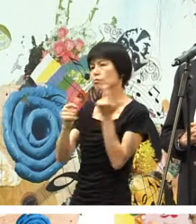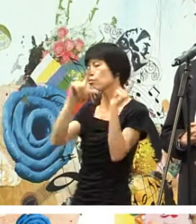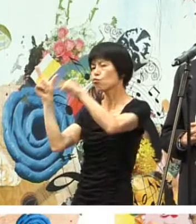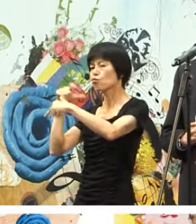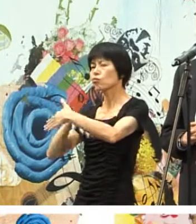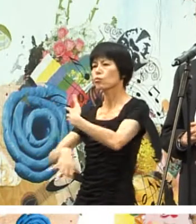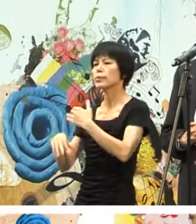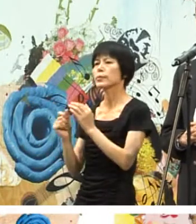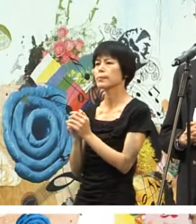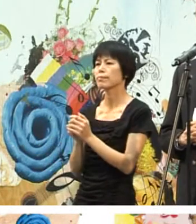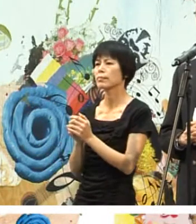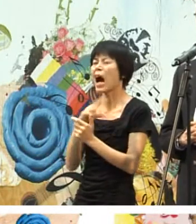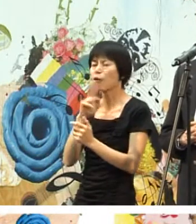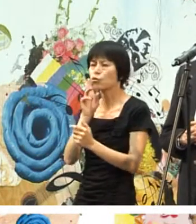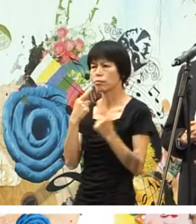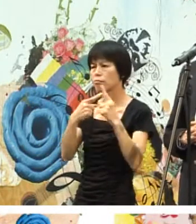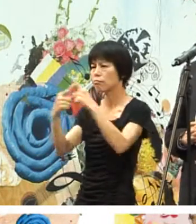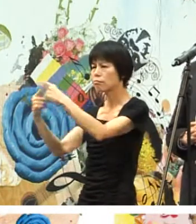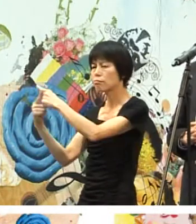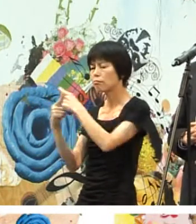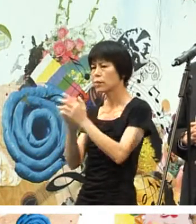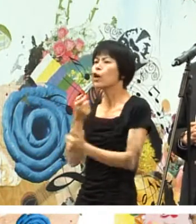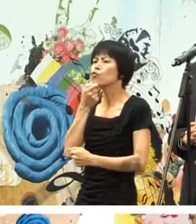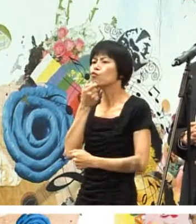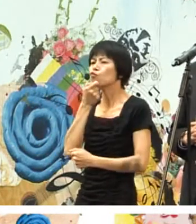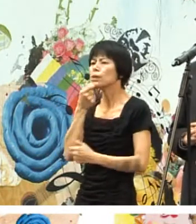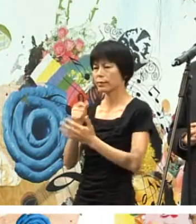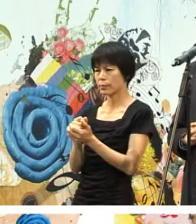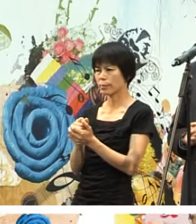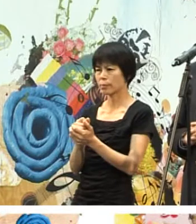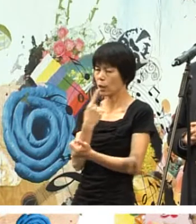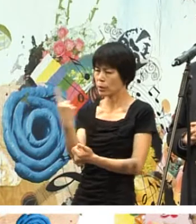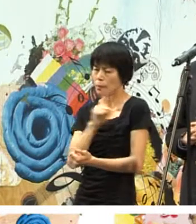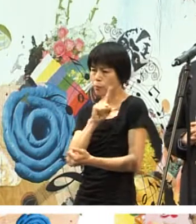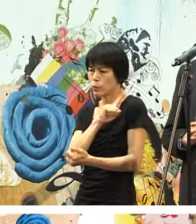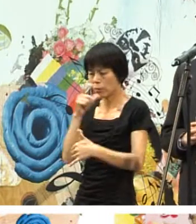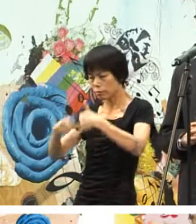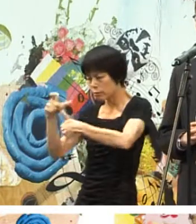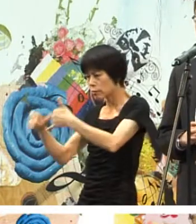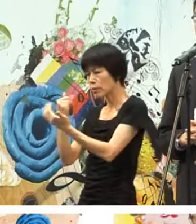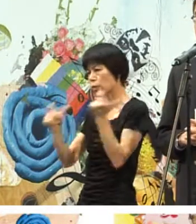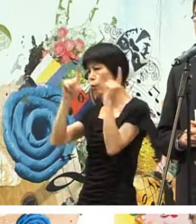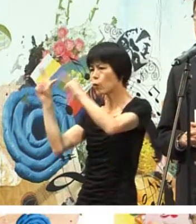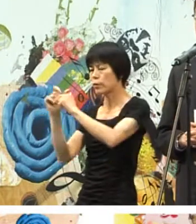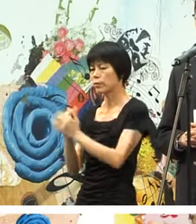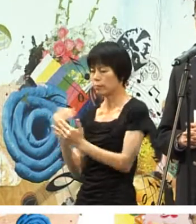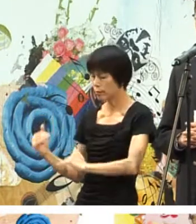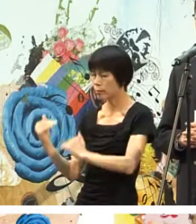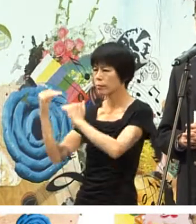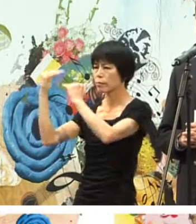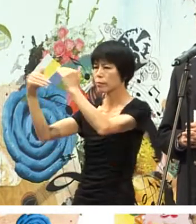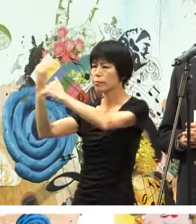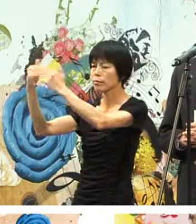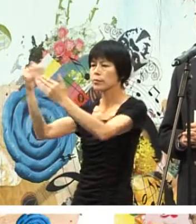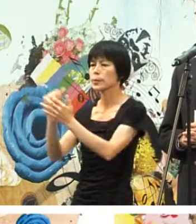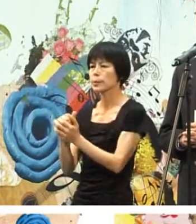面的時候，其實如果我們每一個人，我們是願意在我們不同的崗位，在不同生活的情節的時候，我